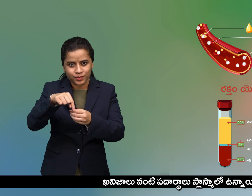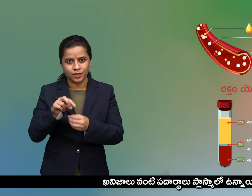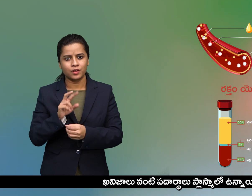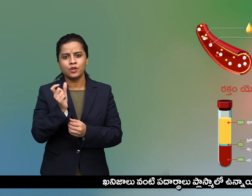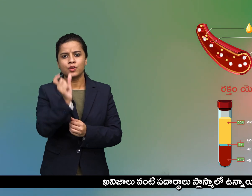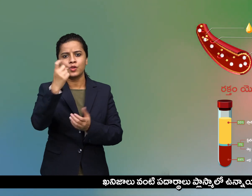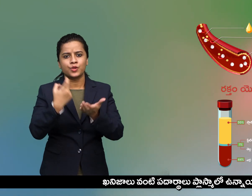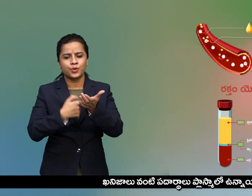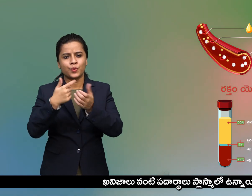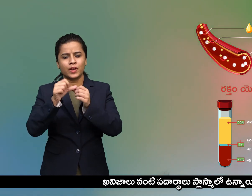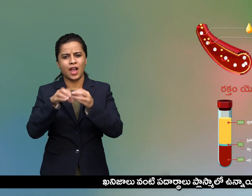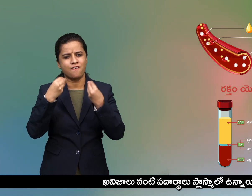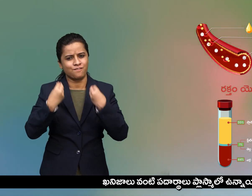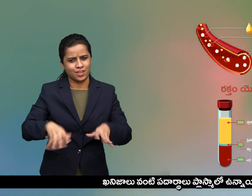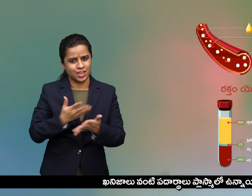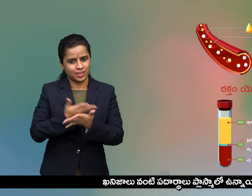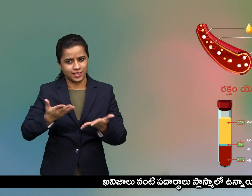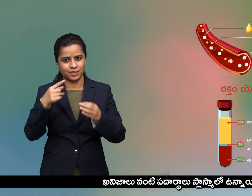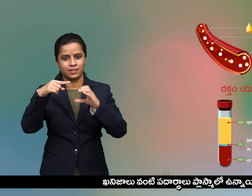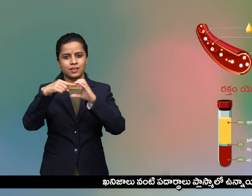వంటి పదార్థాలు ప్లాస్మాలో ఉన్నాయి.